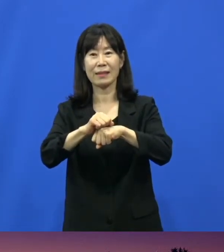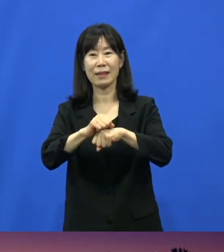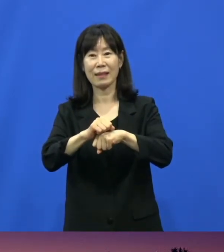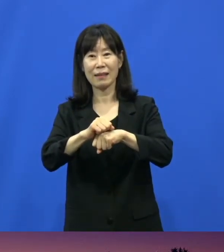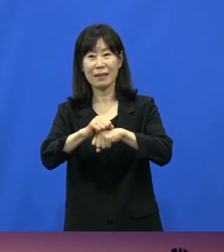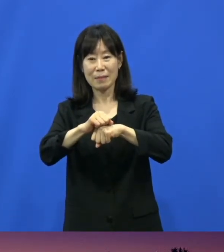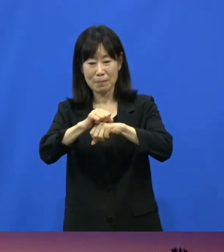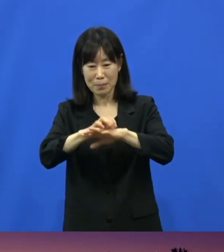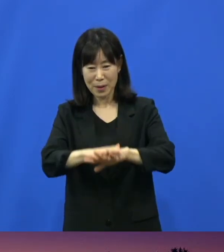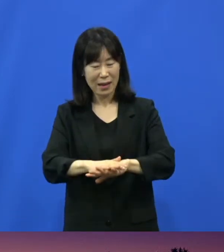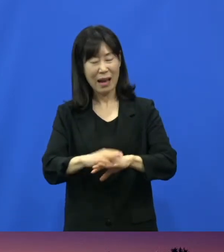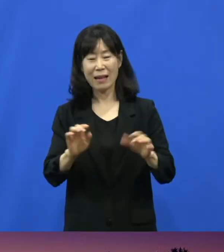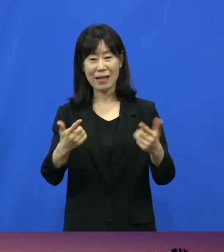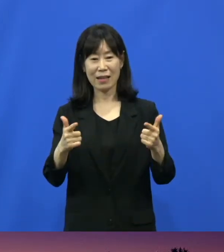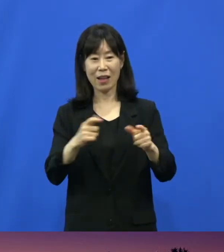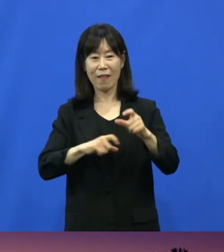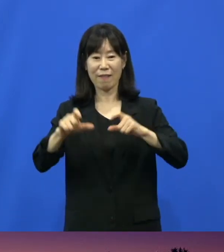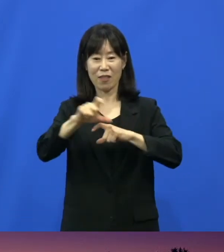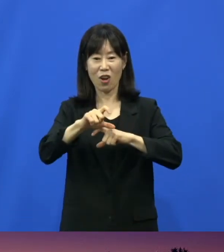먹고.